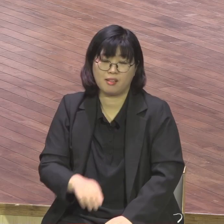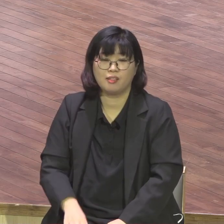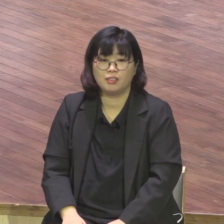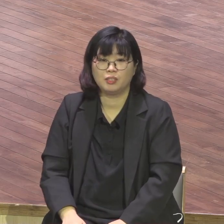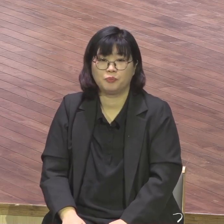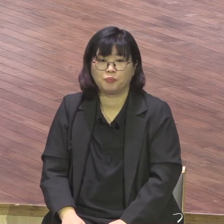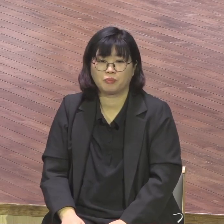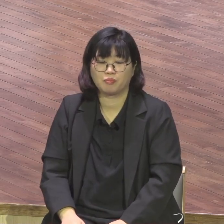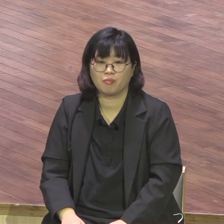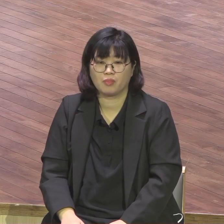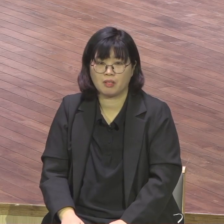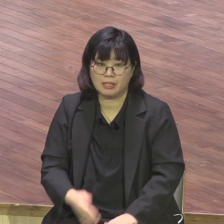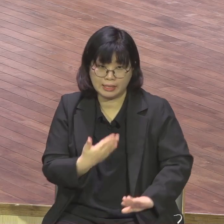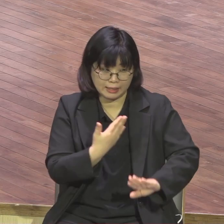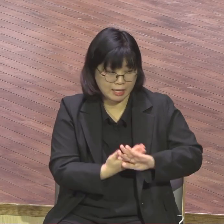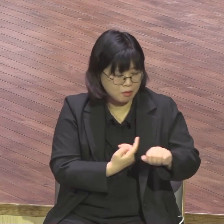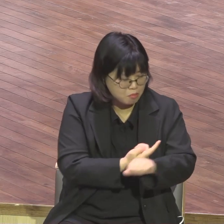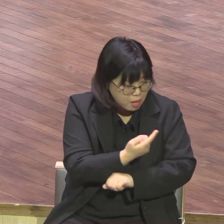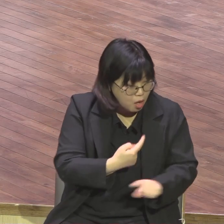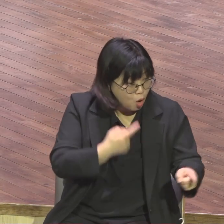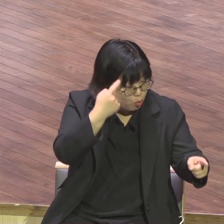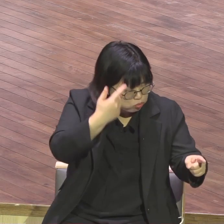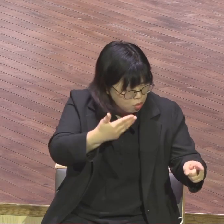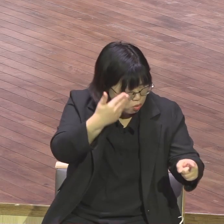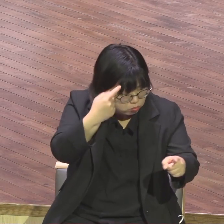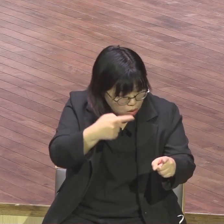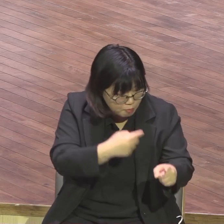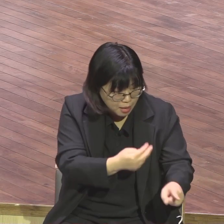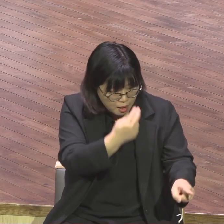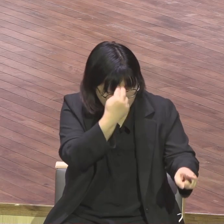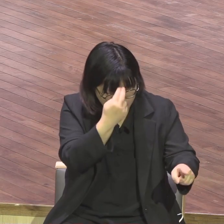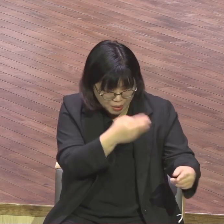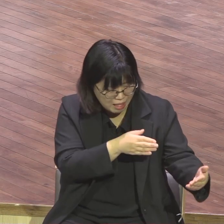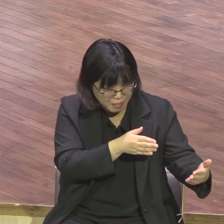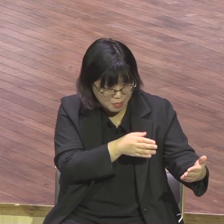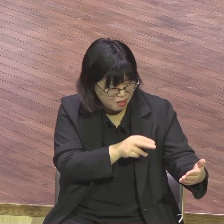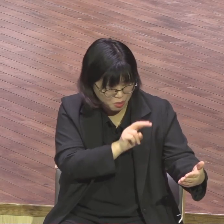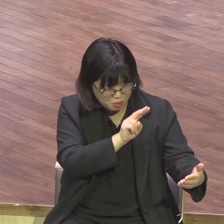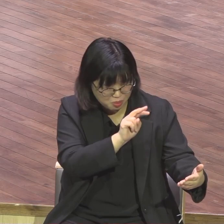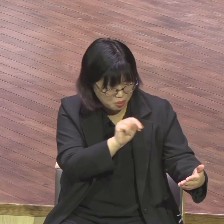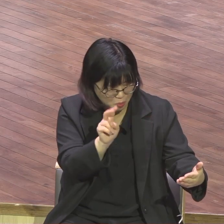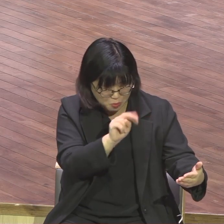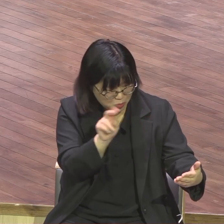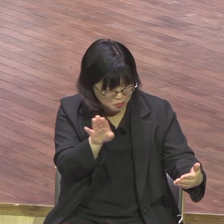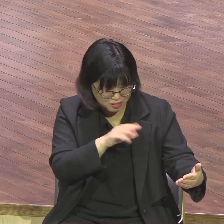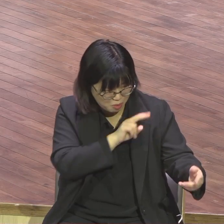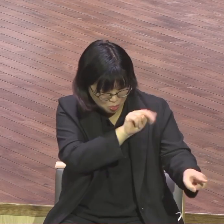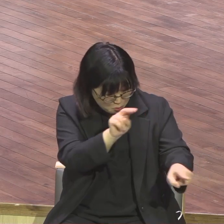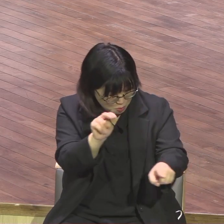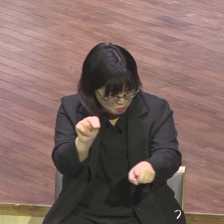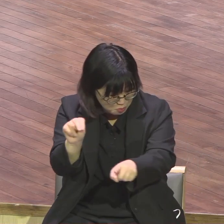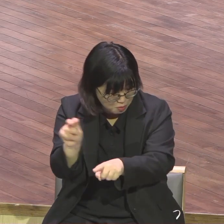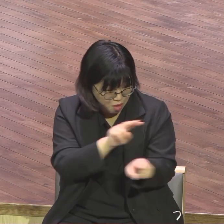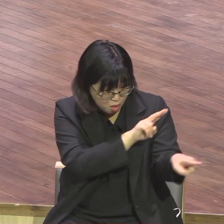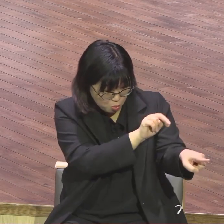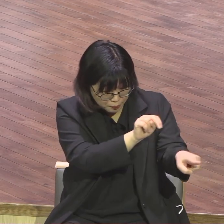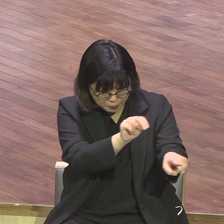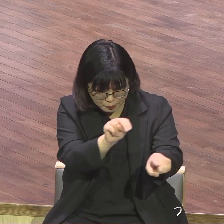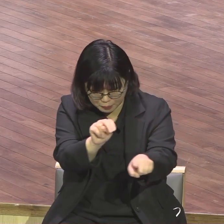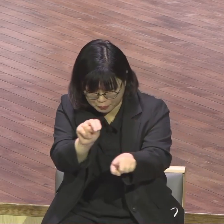하겠습니다 라고 감당을 했다는 거예요. 창세기 3장 6장 11장에 자기